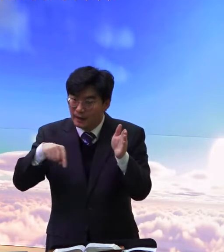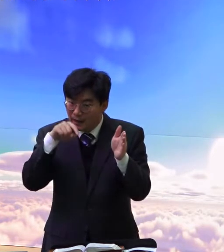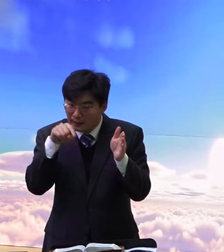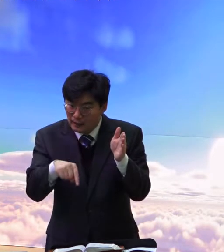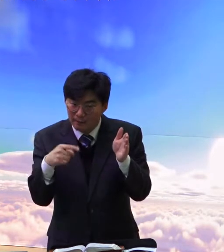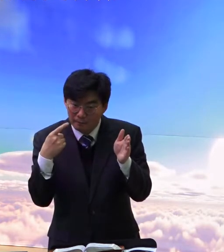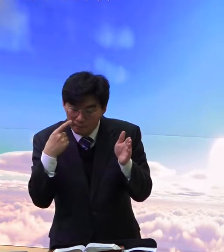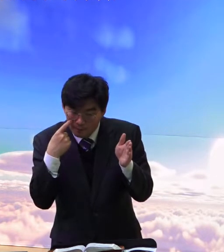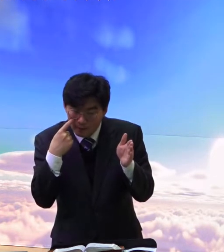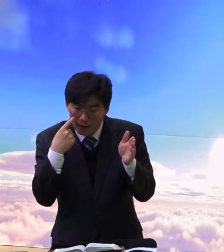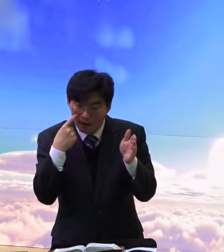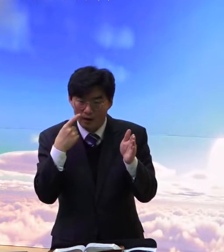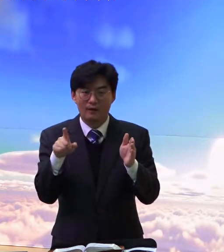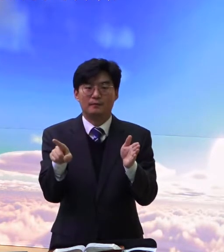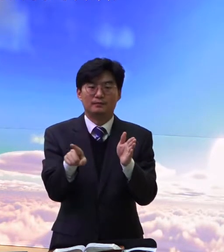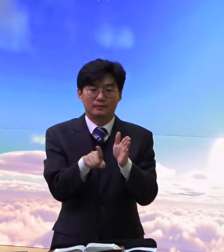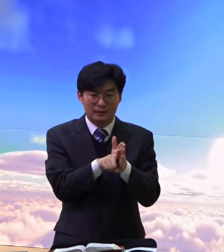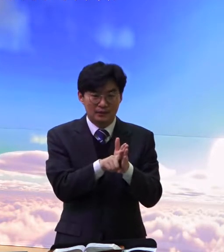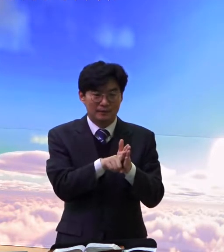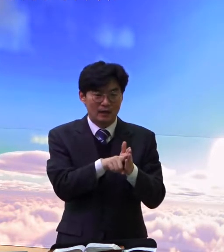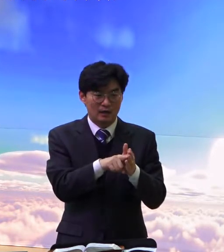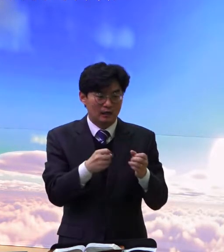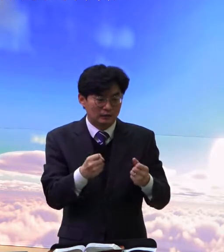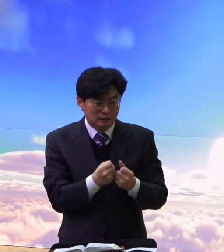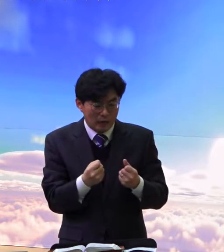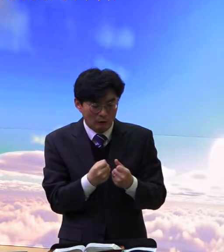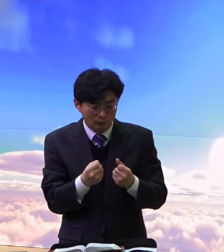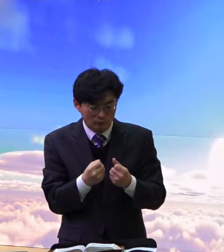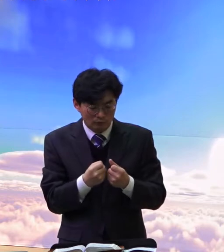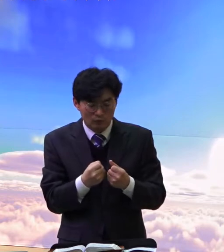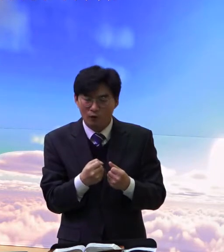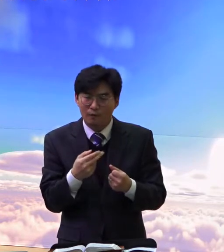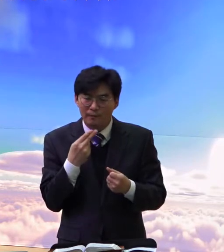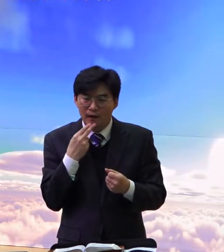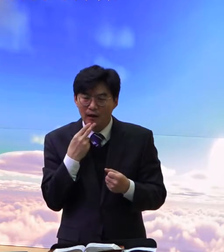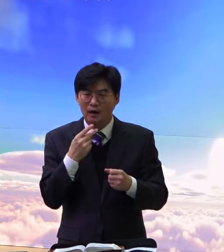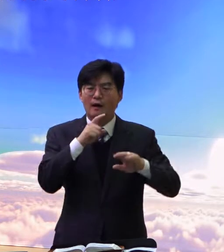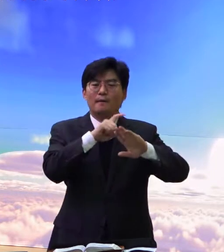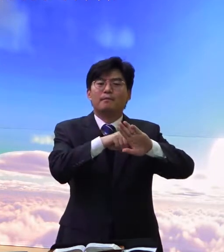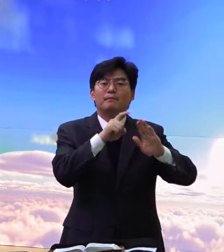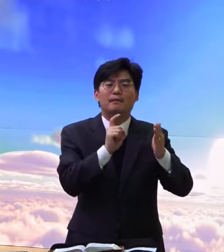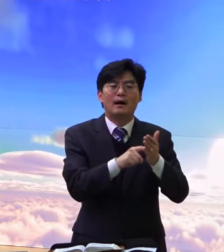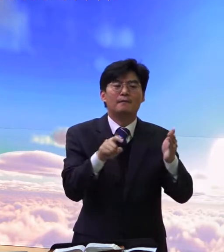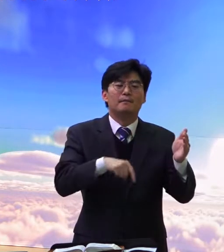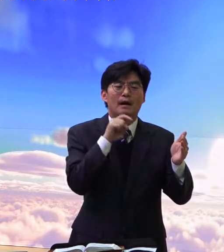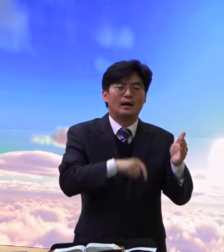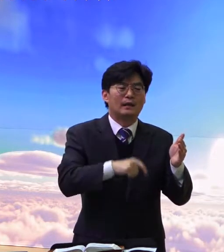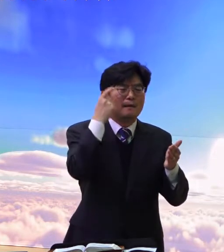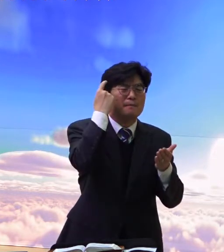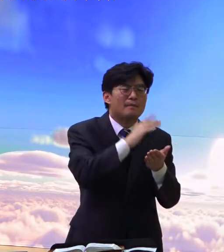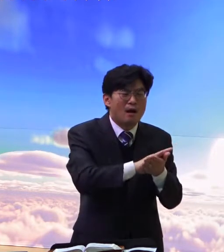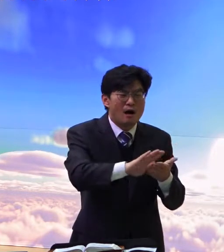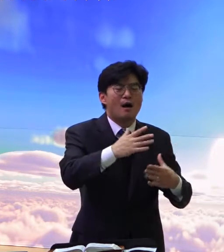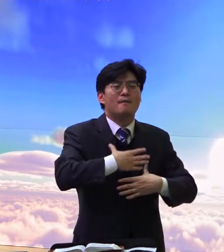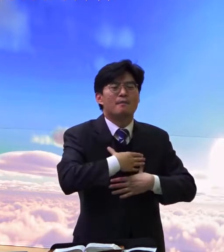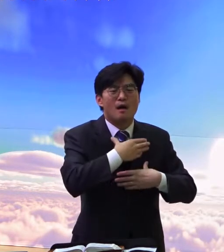싸움이 전혀 보이지 않는다. 그 두 번째 특징을 이야기한 겁니다. 내면의 싸움. 이 싸움이 전혀 보이지